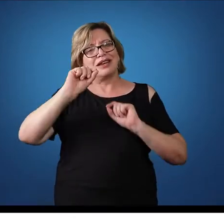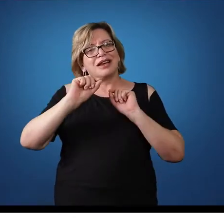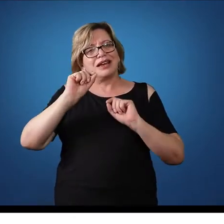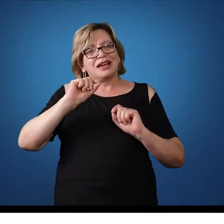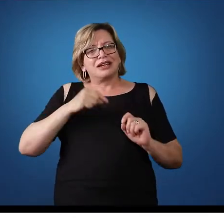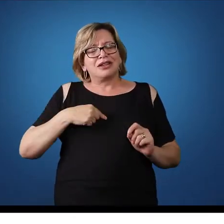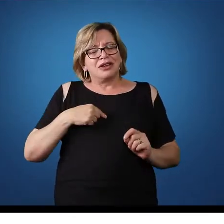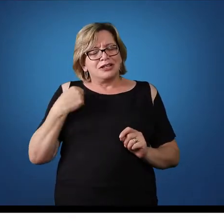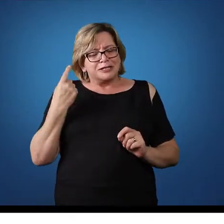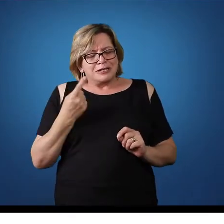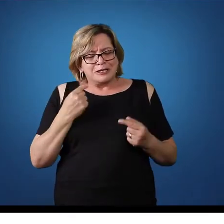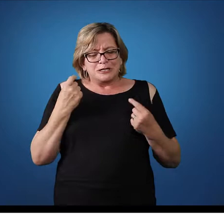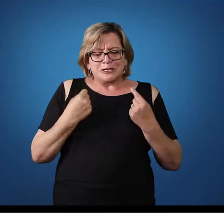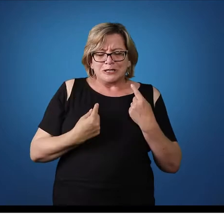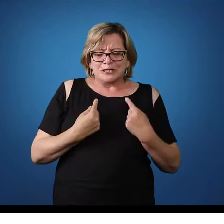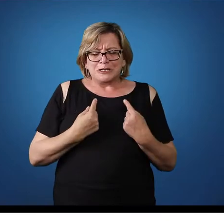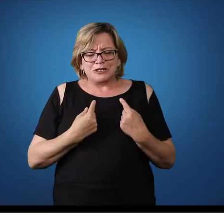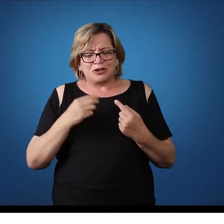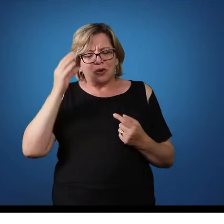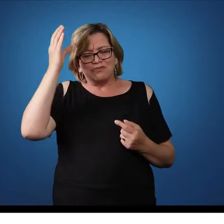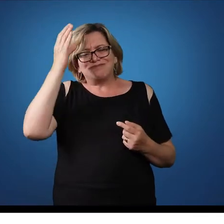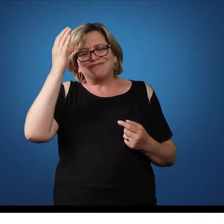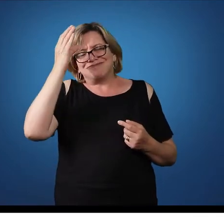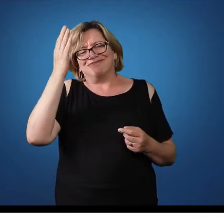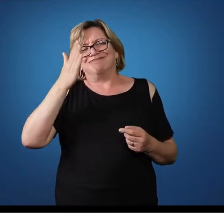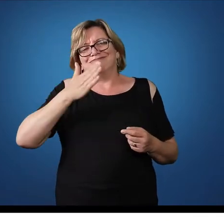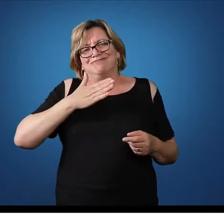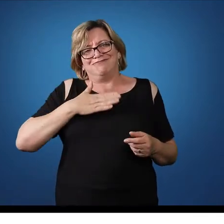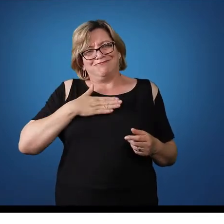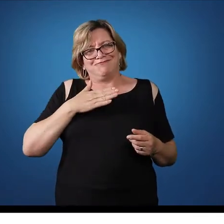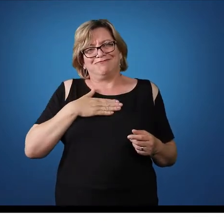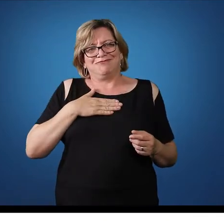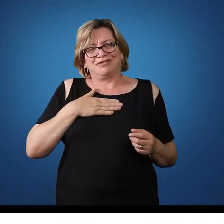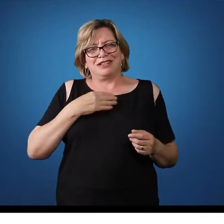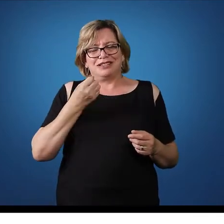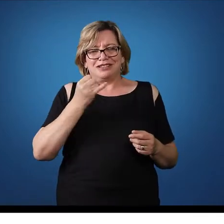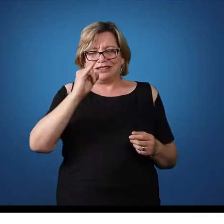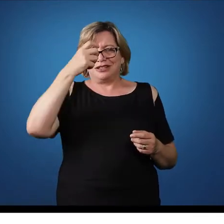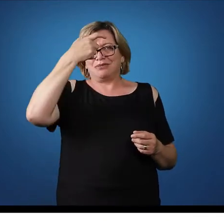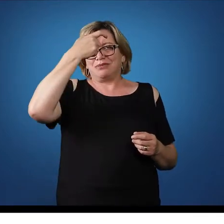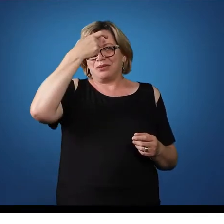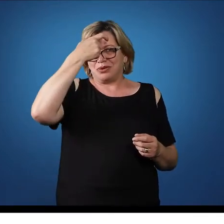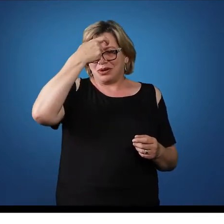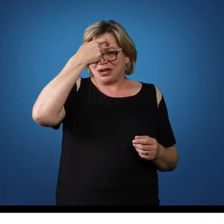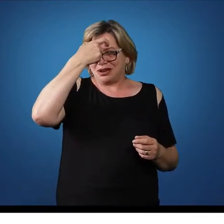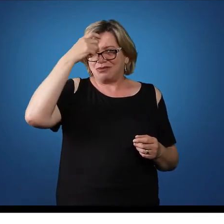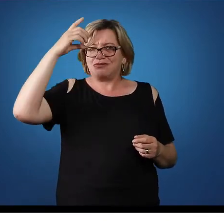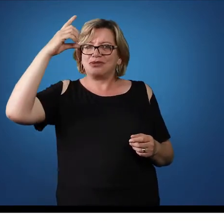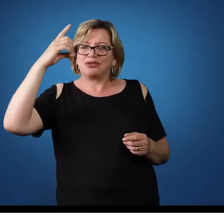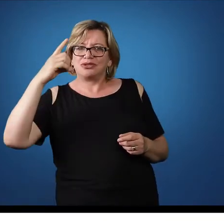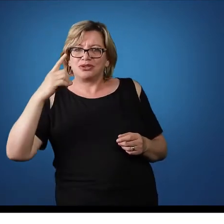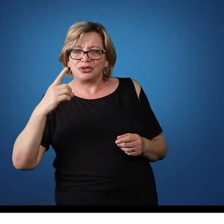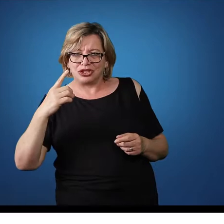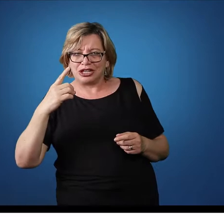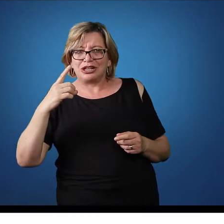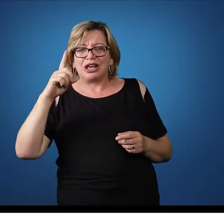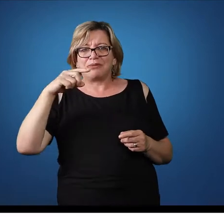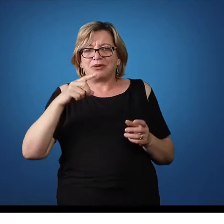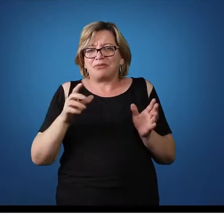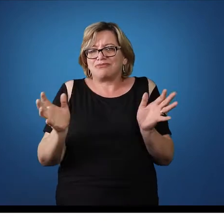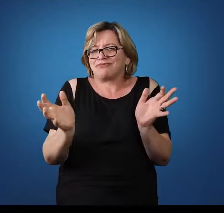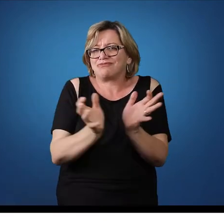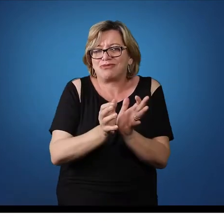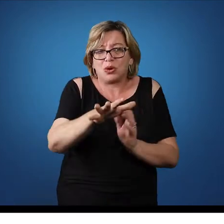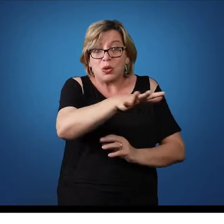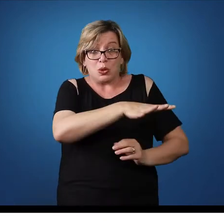dizer, diante apenas da nossa consciência. Se a moral e o direito são o domínio da heteronomia,